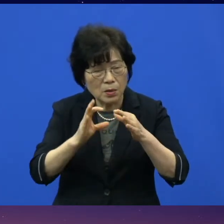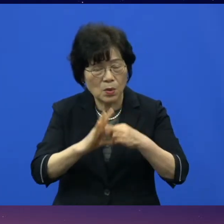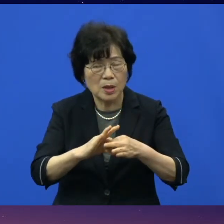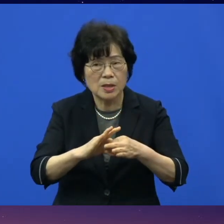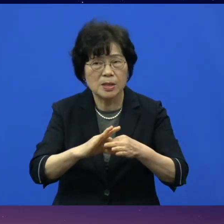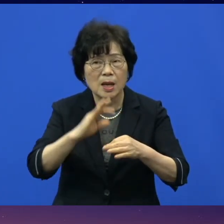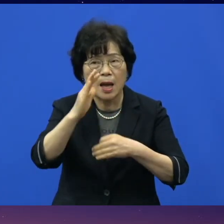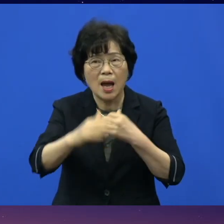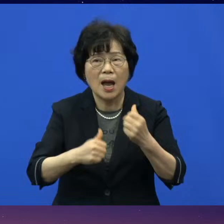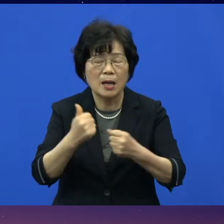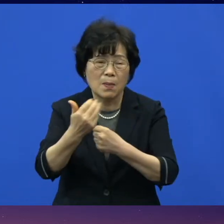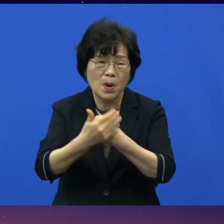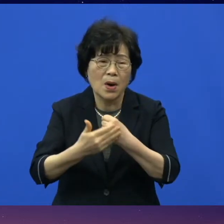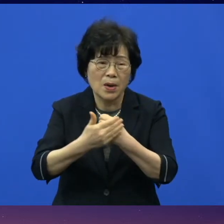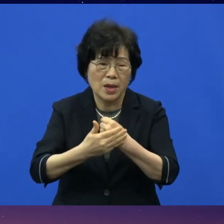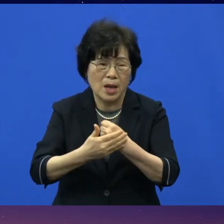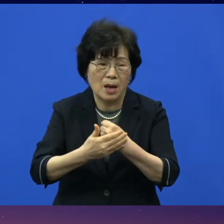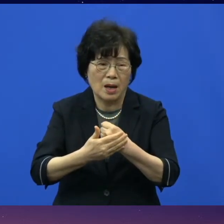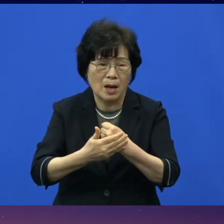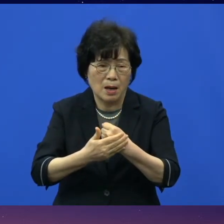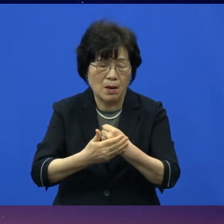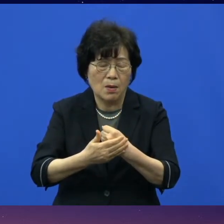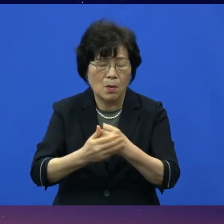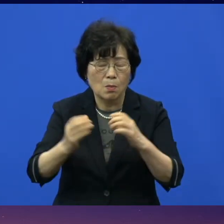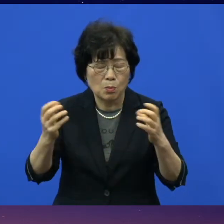아니면 우리는 전혀 쓸모없는 질그릇이 되고